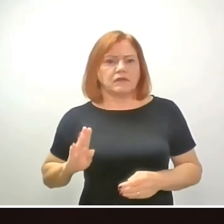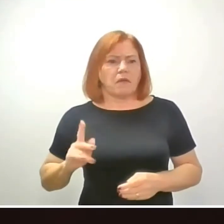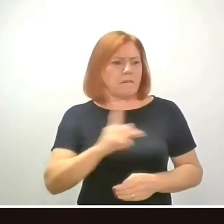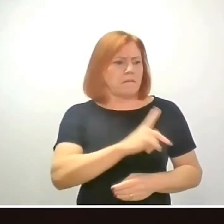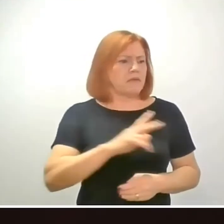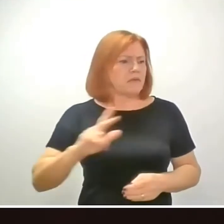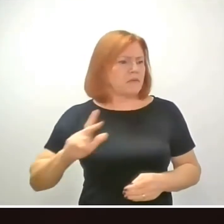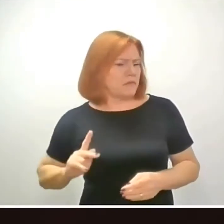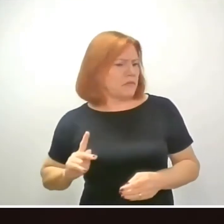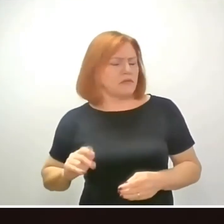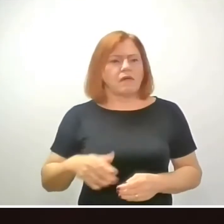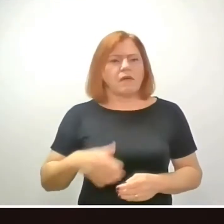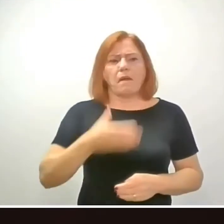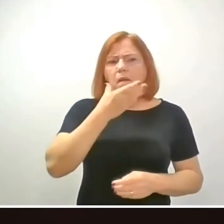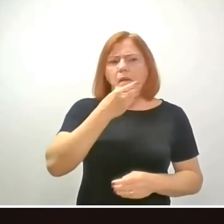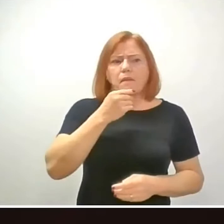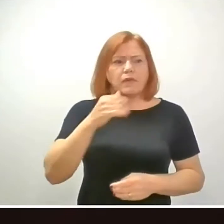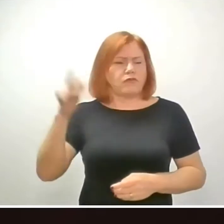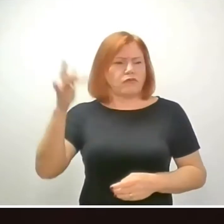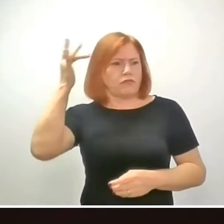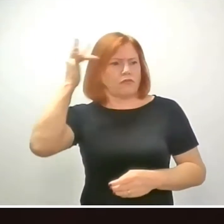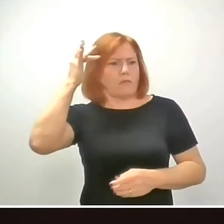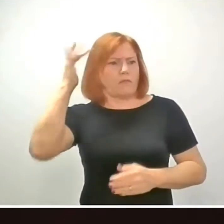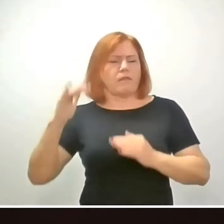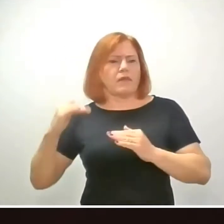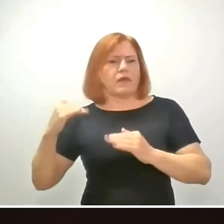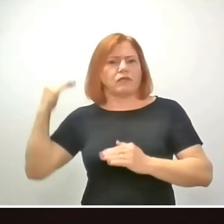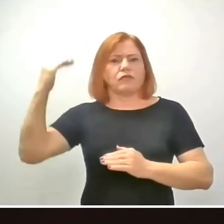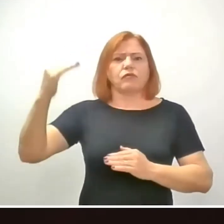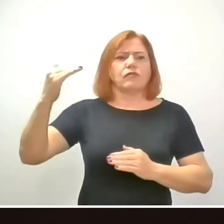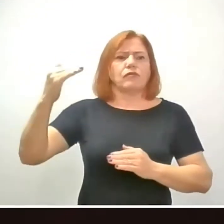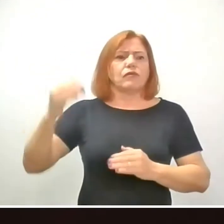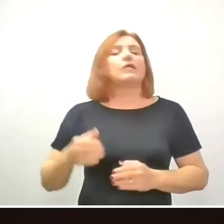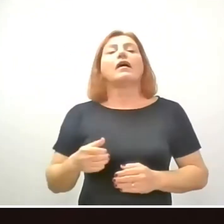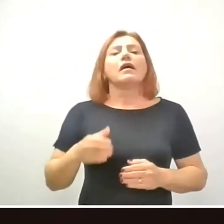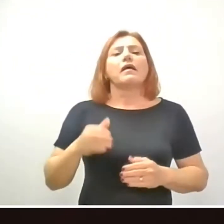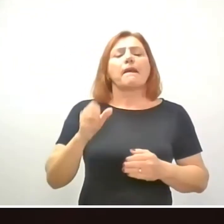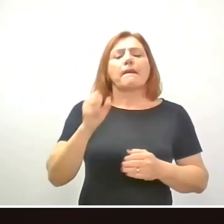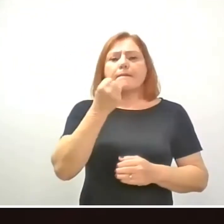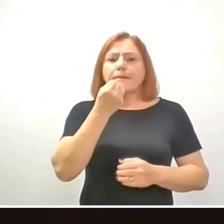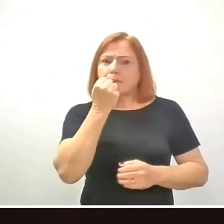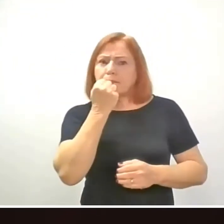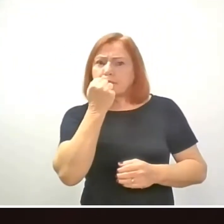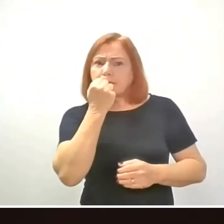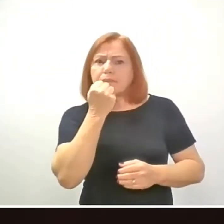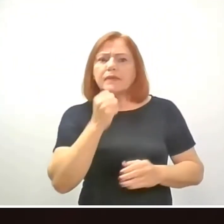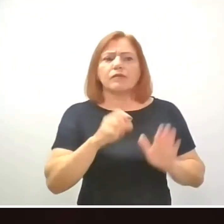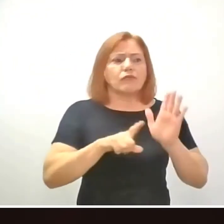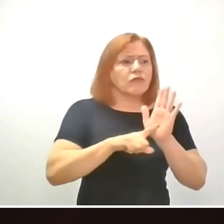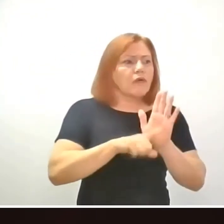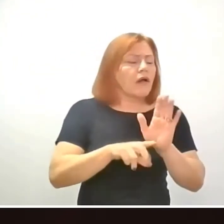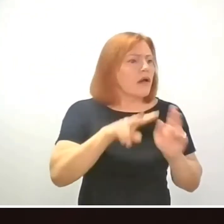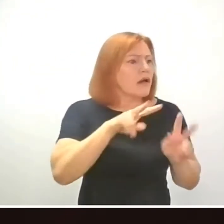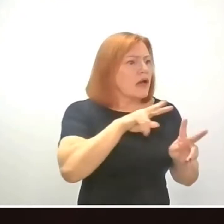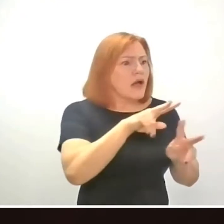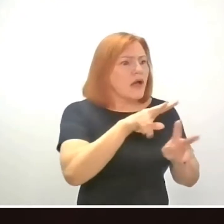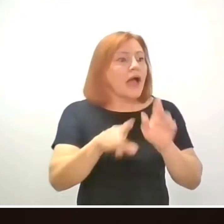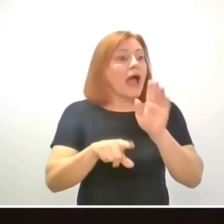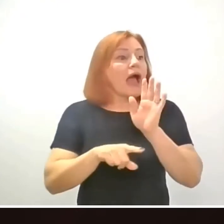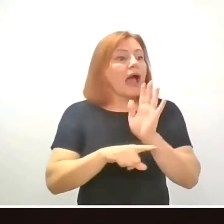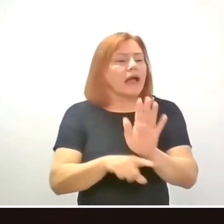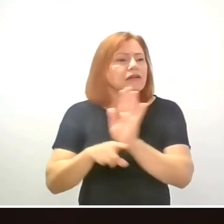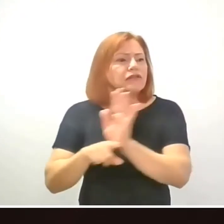experimentada, e bispo é supervisor, é a sua função de supervisionar a igreja. Então já houve